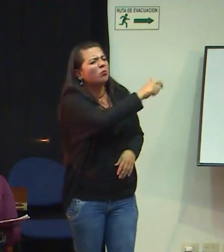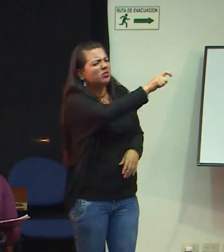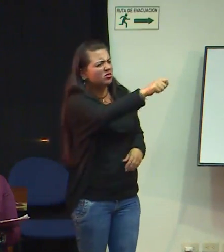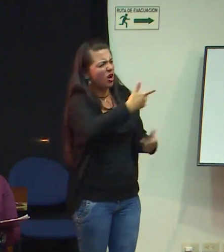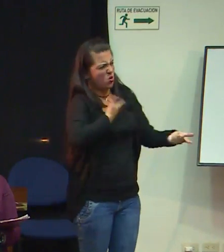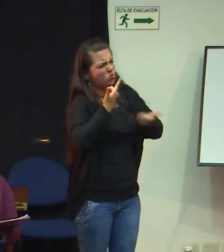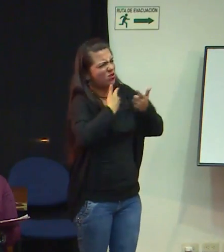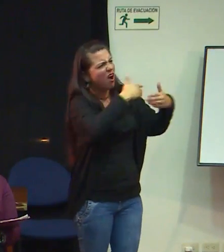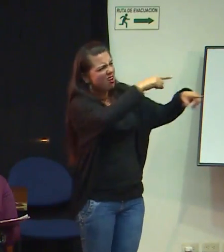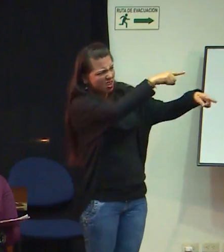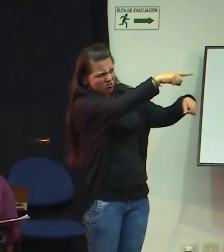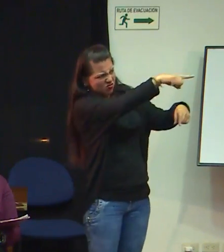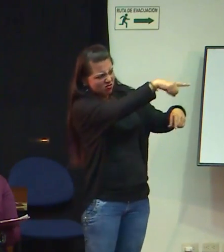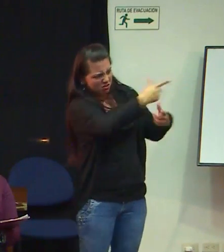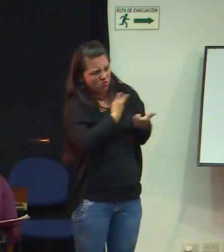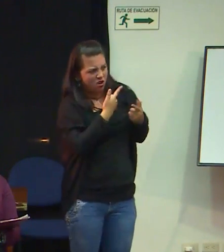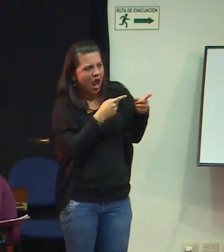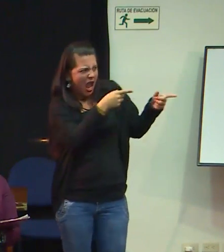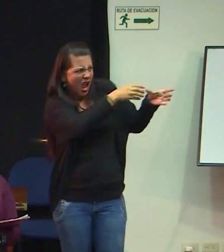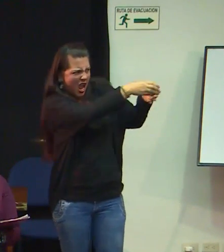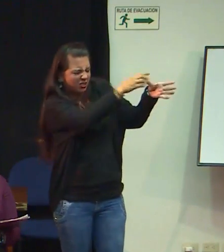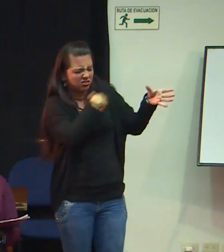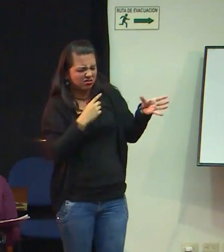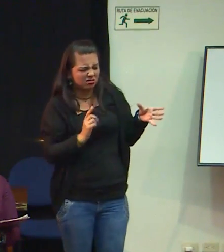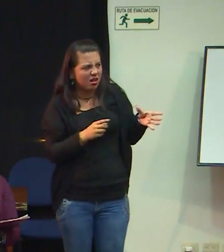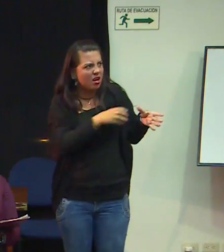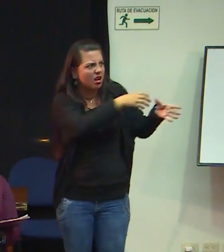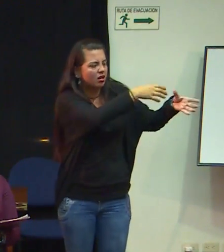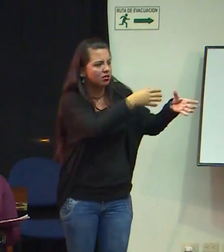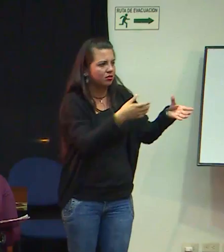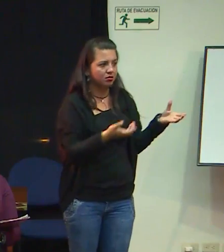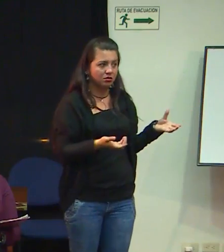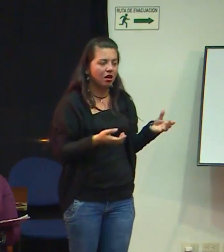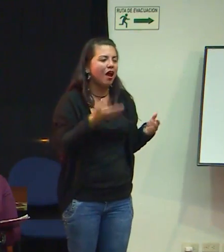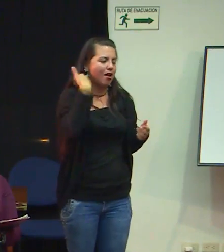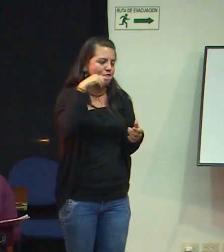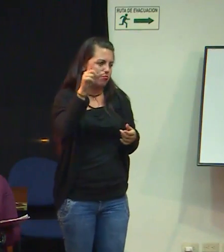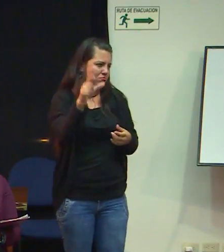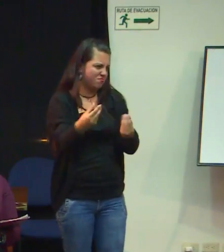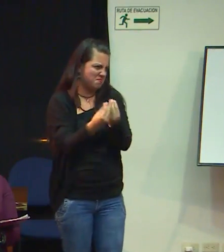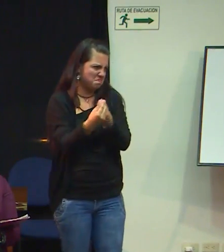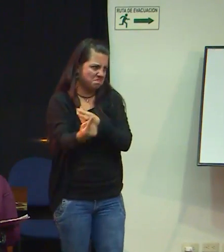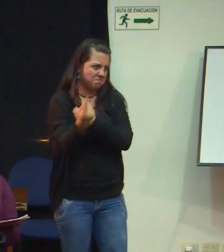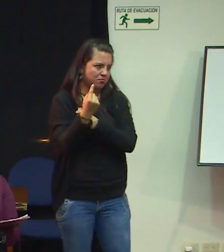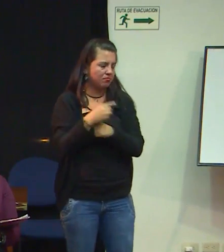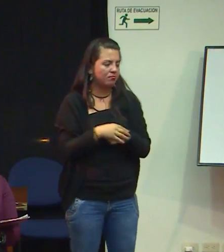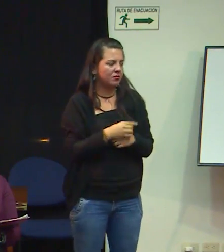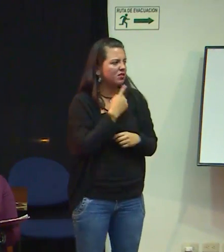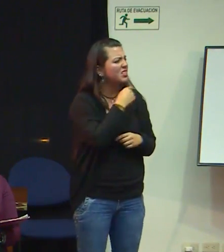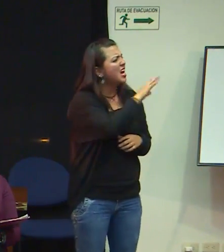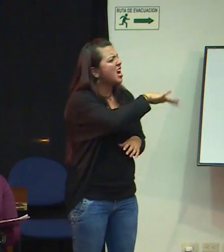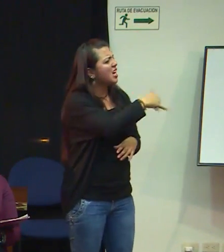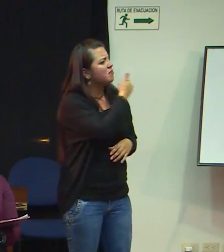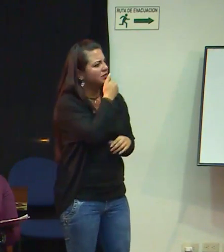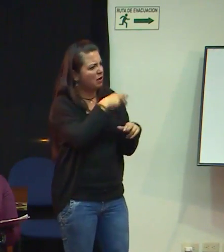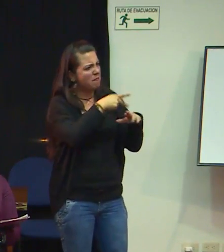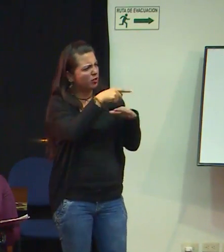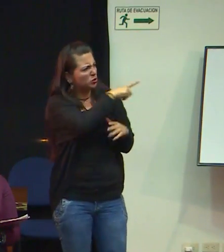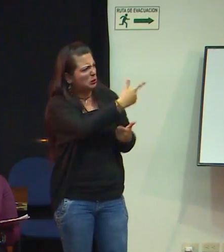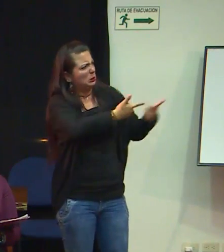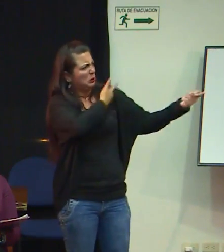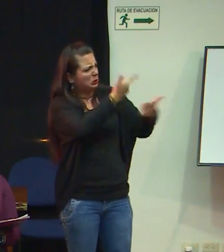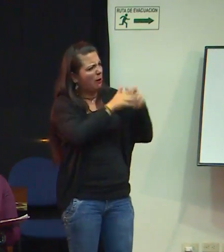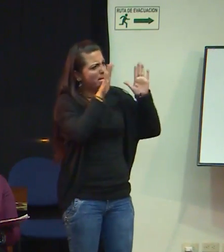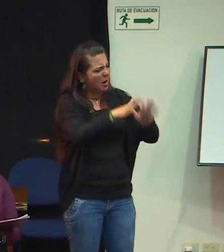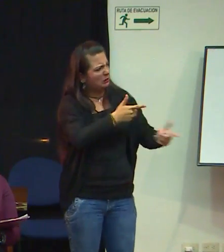pelea, hay que dejarlos que la den. Una vez me decía a mí un compañero, es que ustedes dan la pelea por la mane, dan la pelea